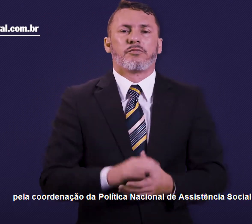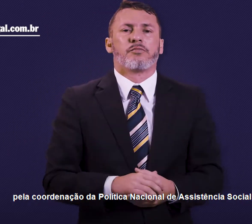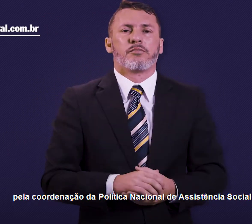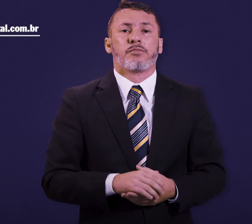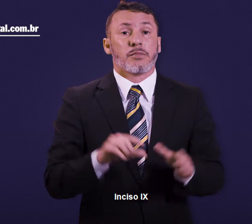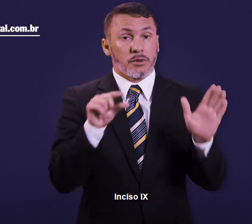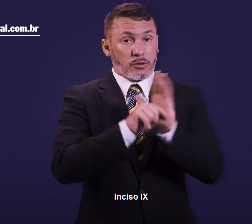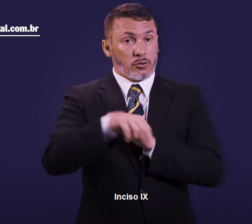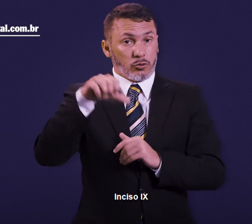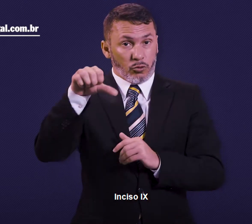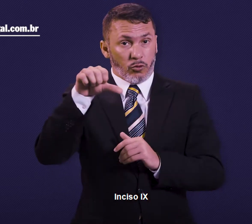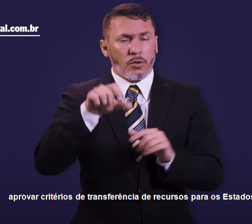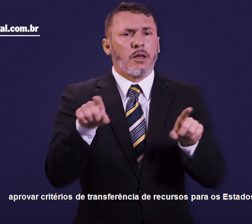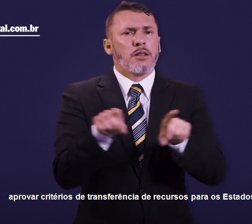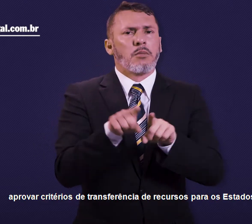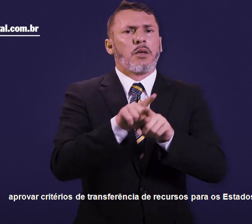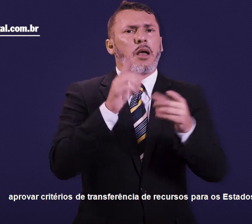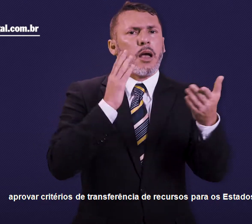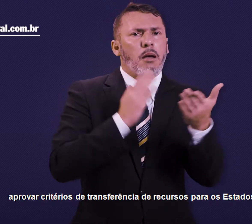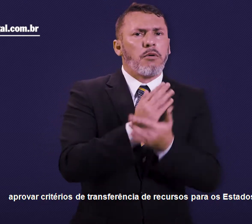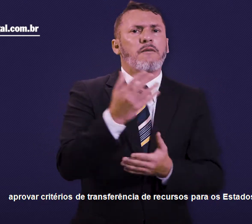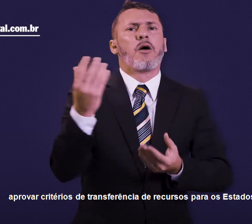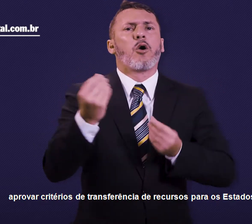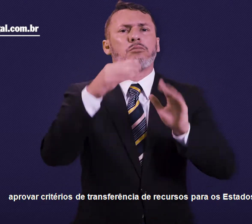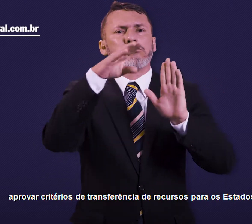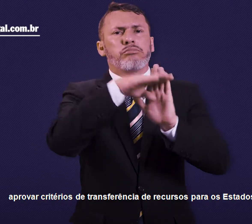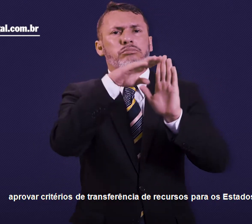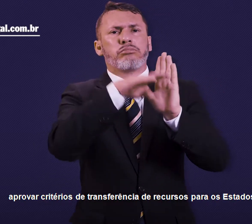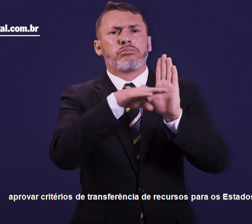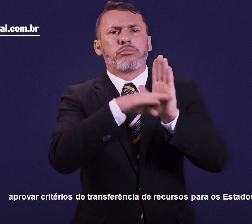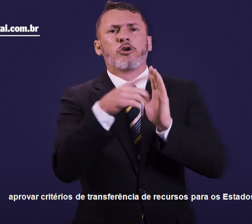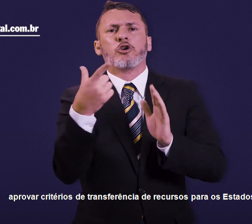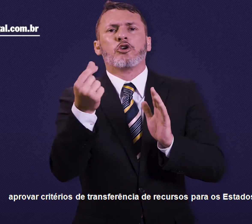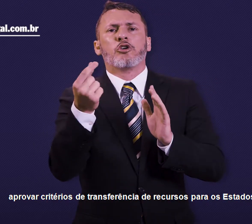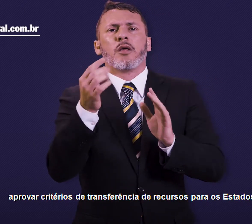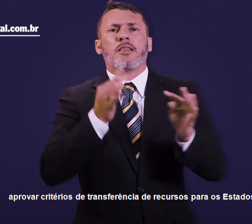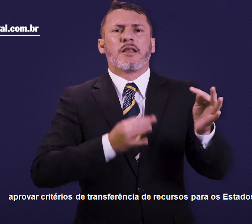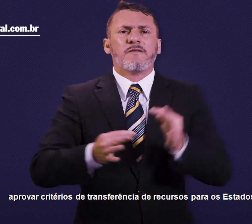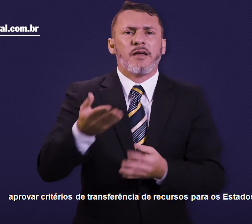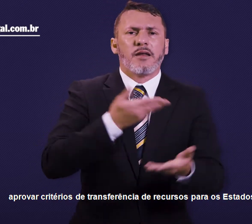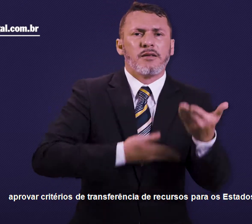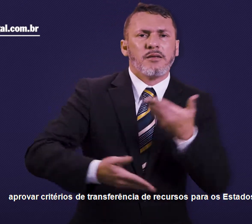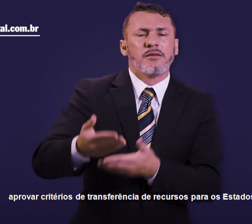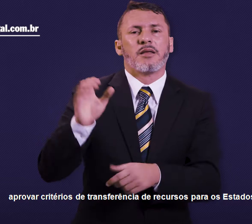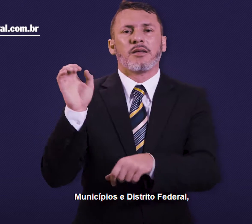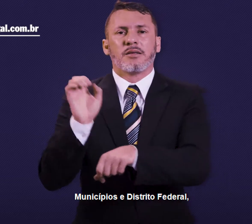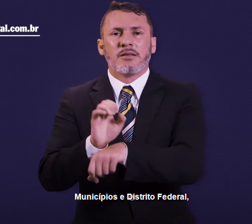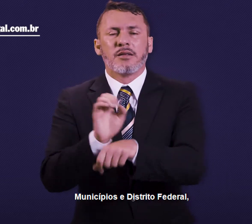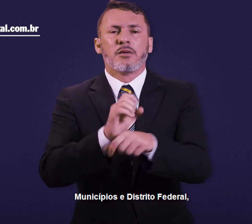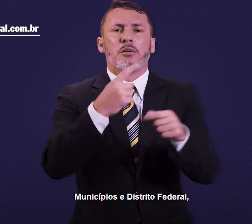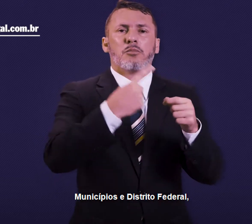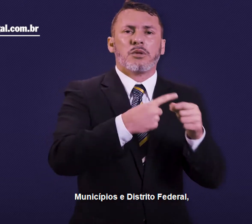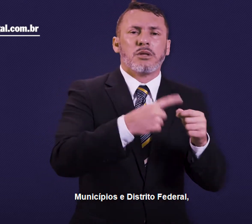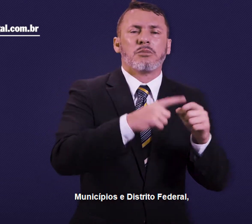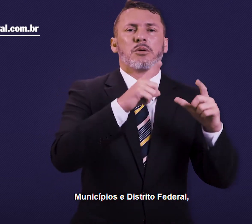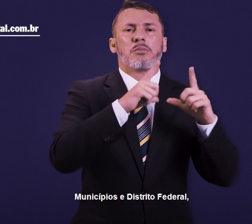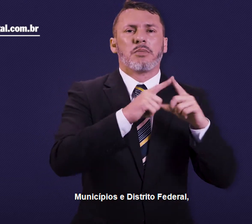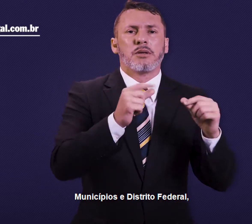Social. Inciso 9. Aprovar critérios de transferência de recursos para os estados, municípios e Distrito